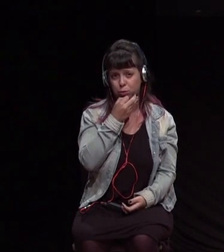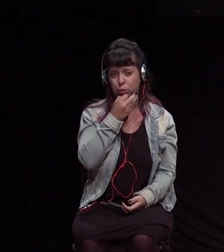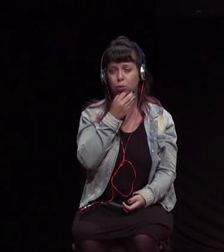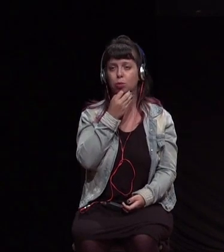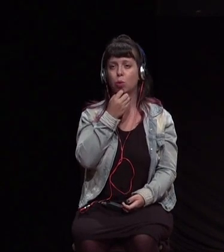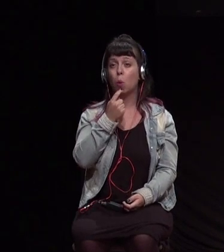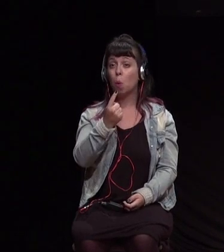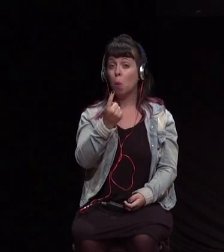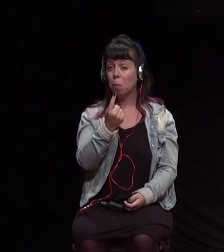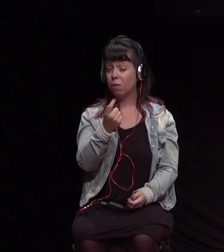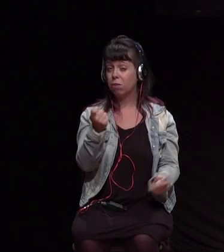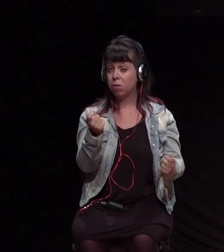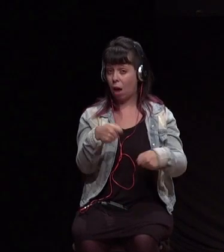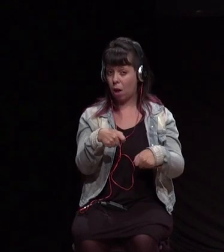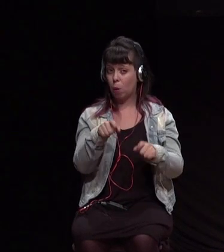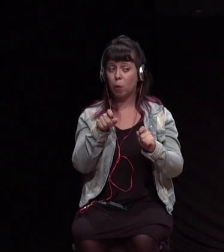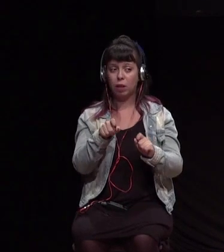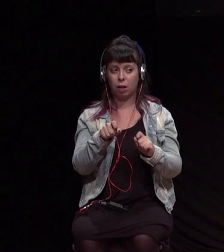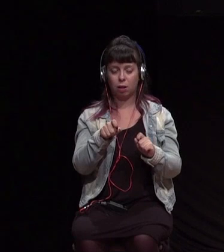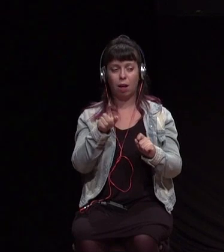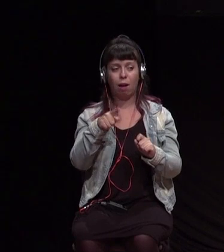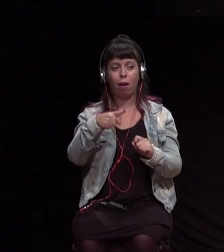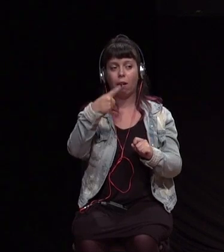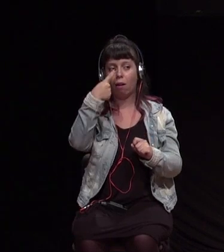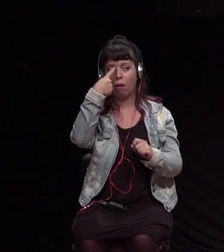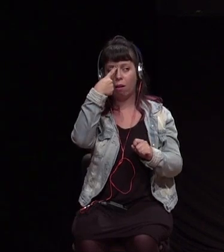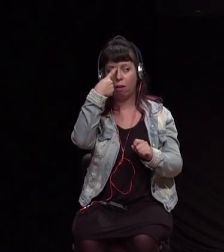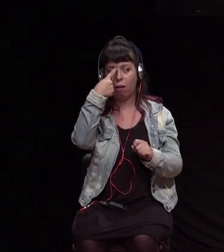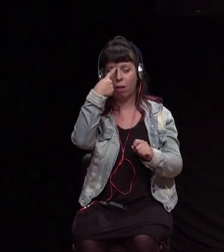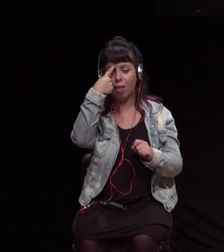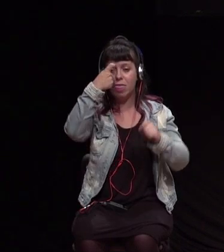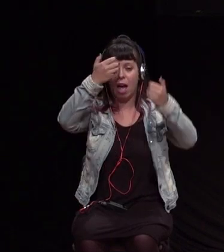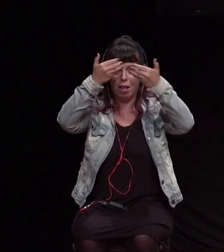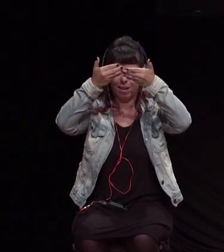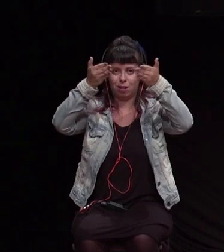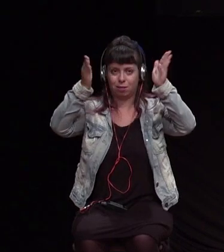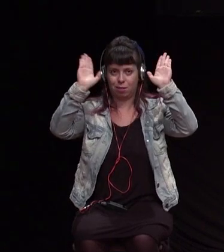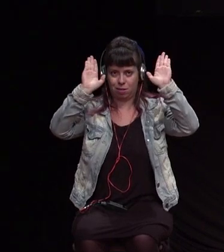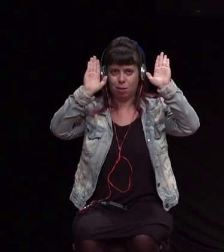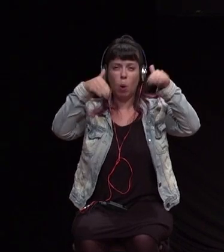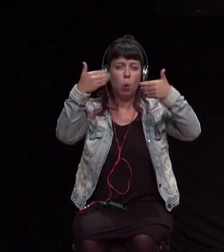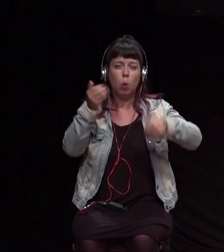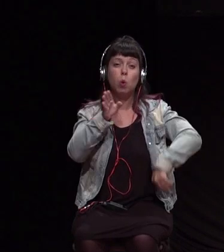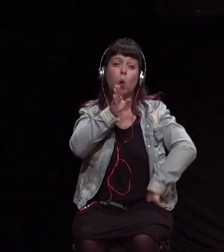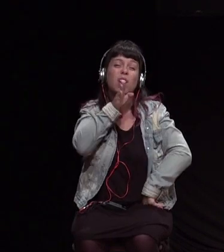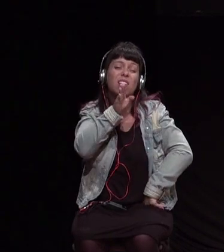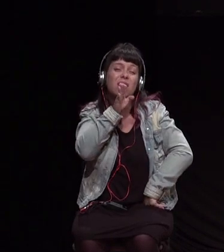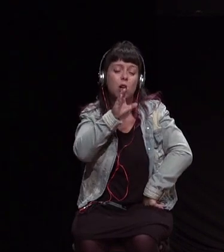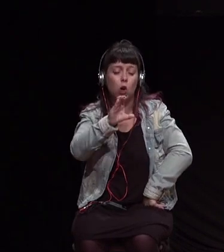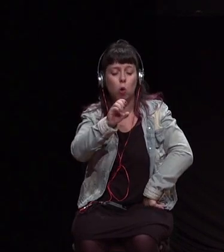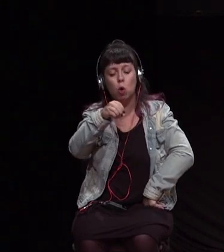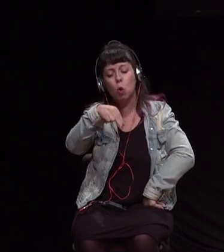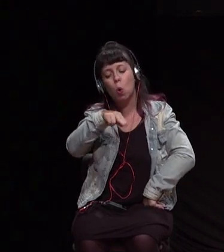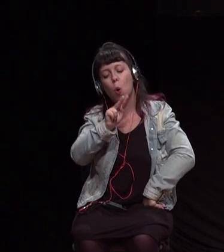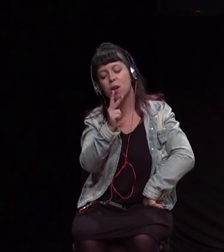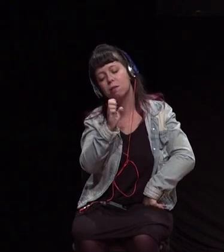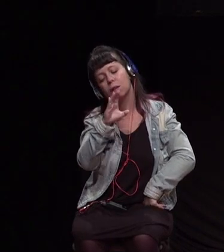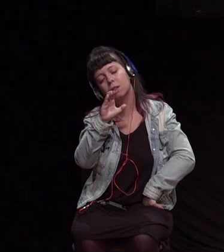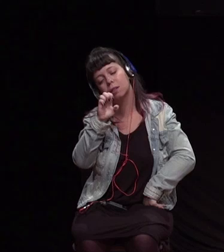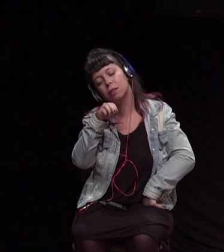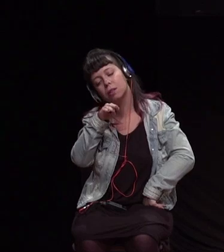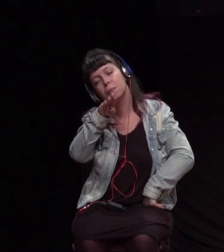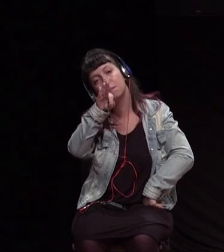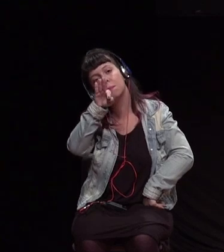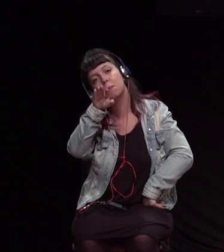expand our idea of what expertise means. Who has the right to speak about a given archive, about an